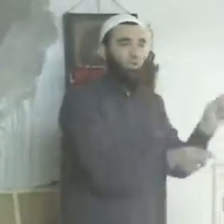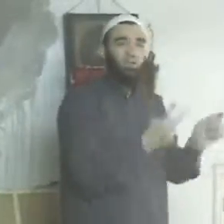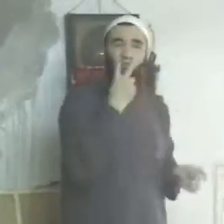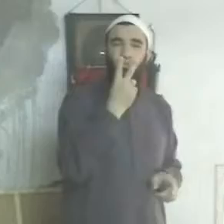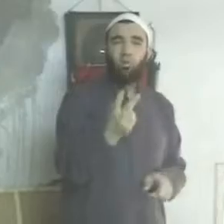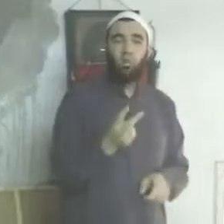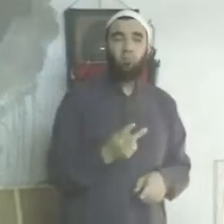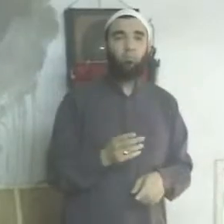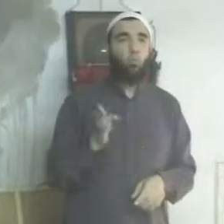تقطيع الارحام